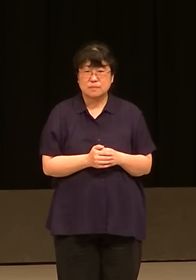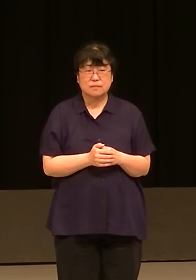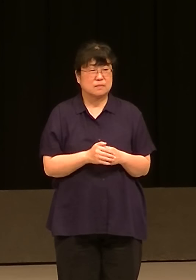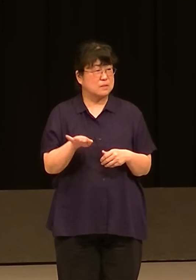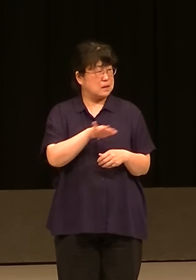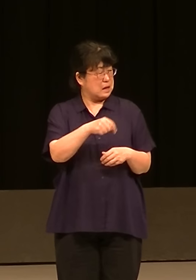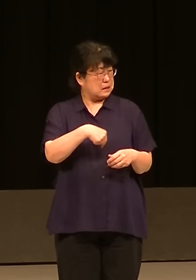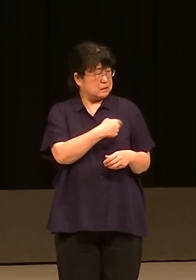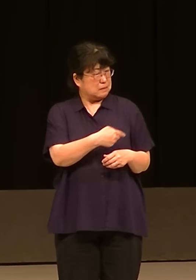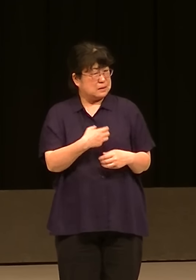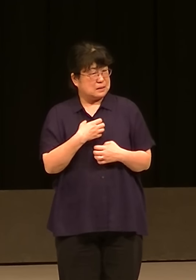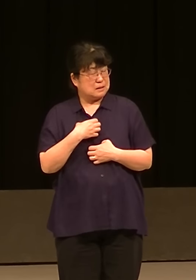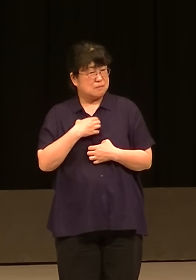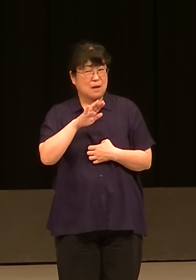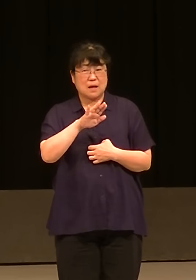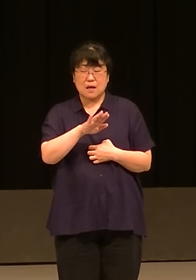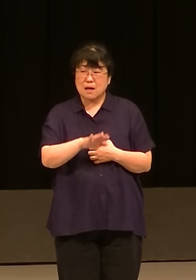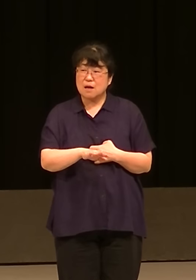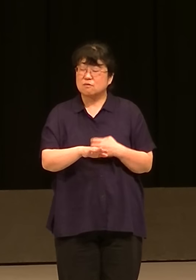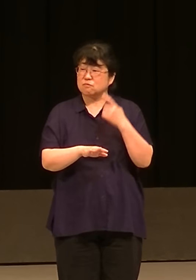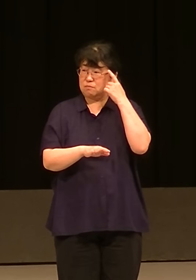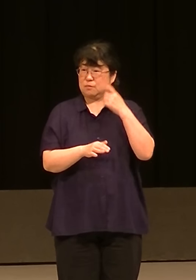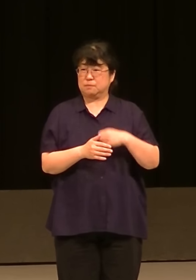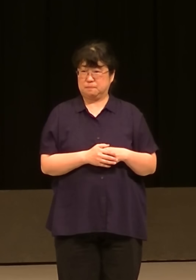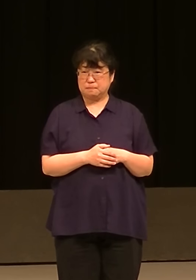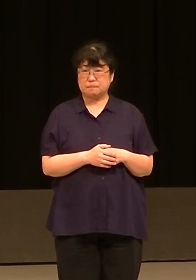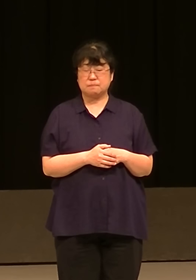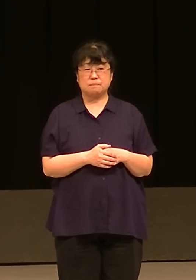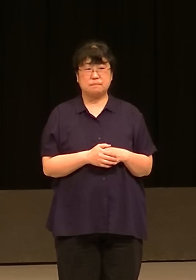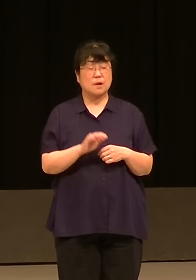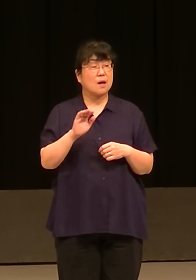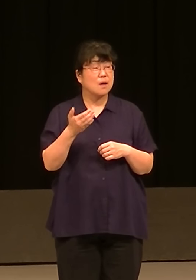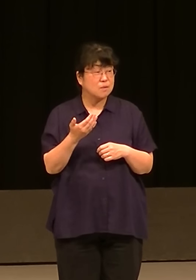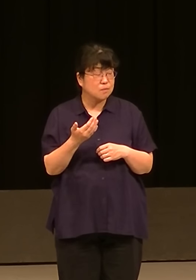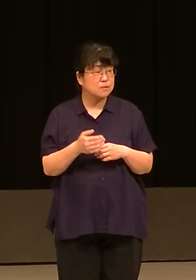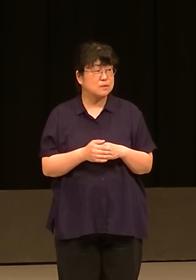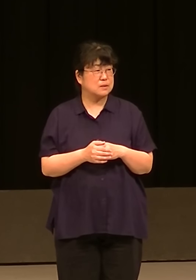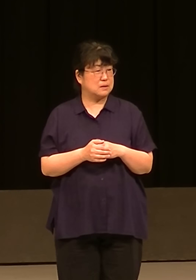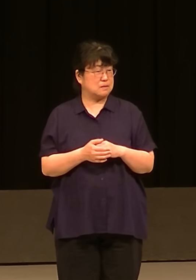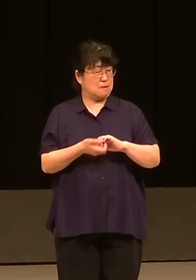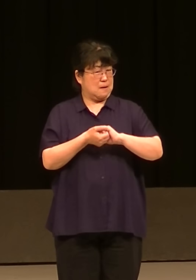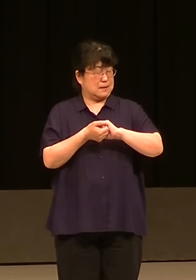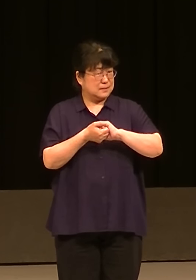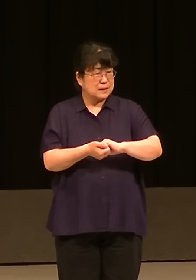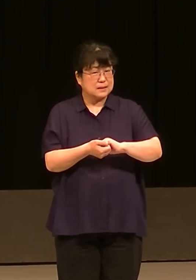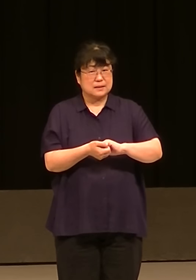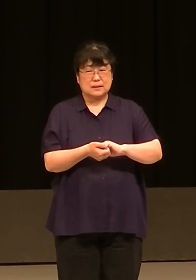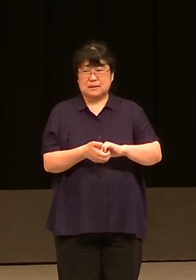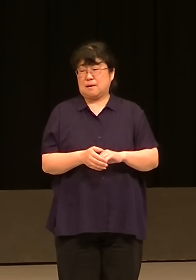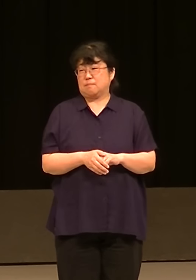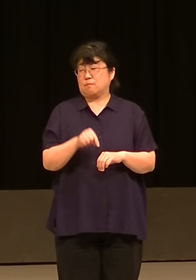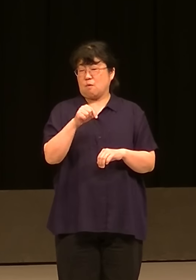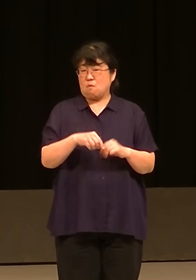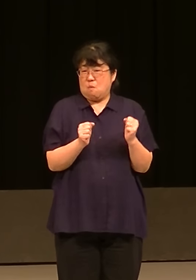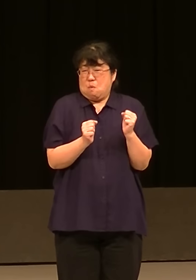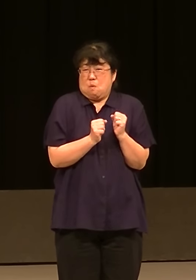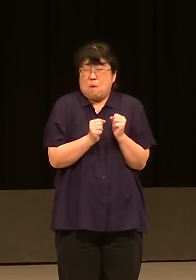持ちに駆られる、この今日のこのでございますが、決して、そういうこの恐怖